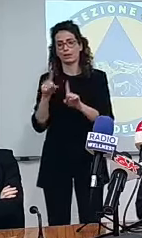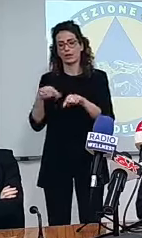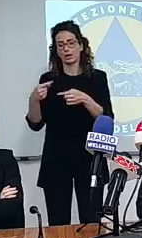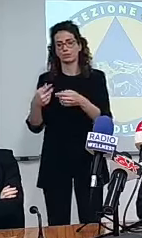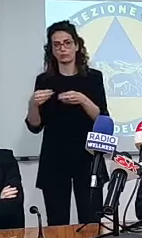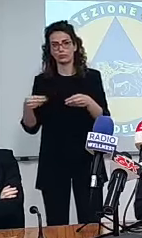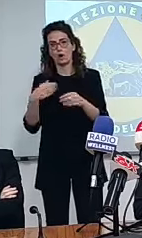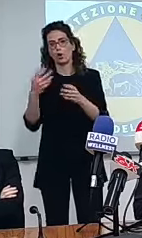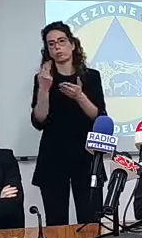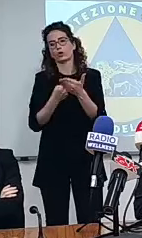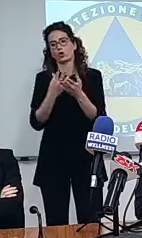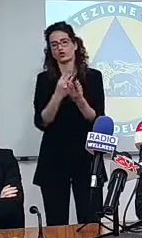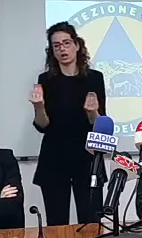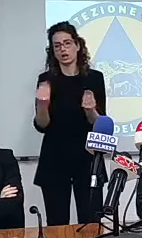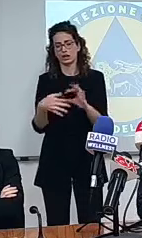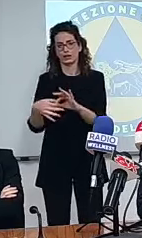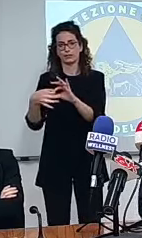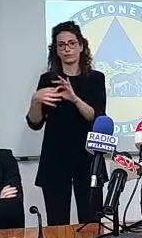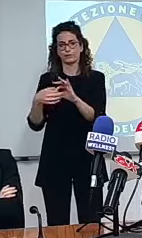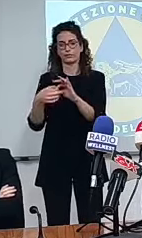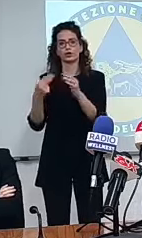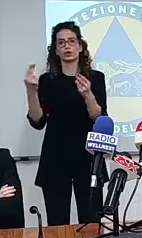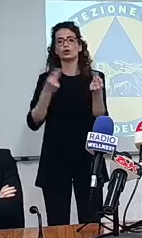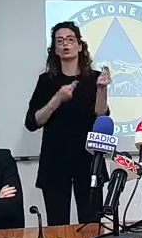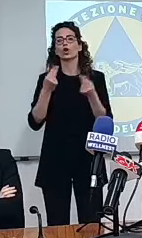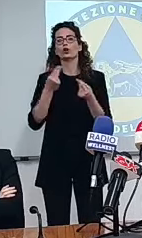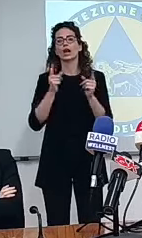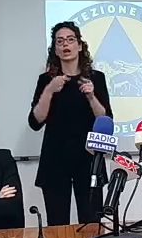serie di progetti, per un totale di